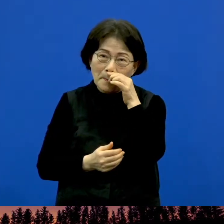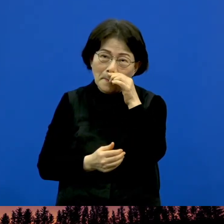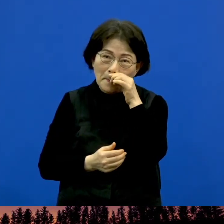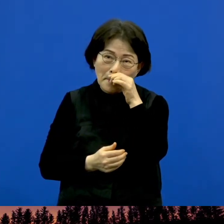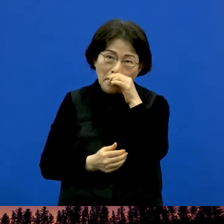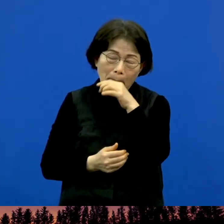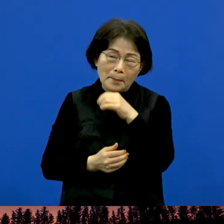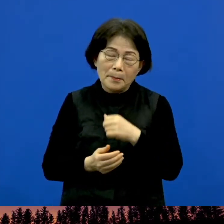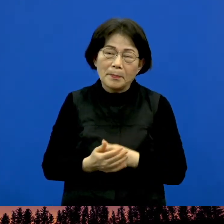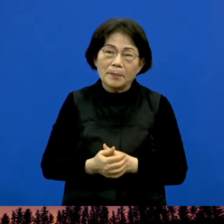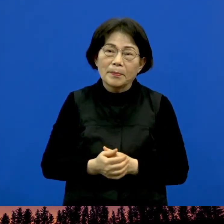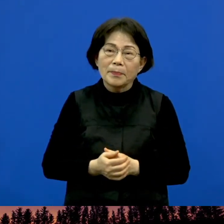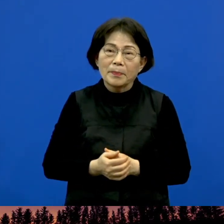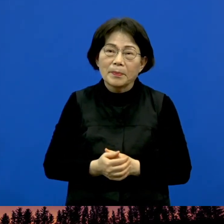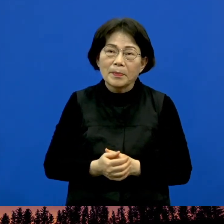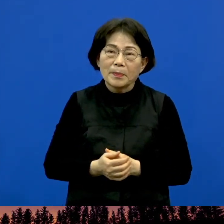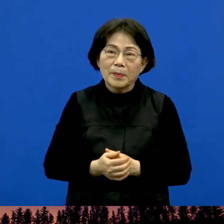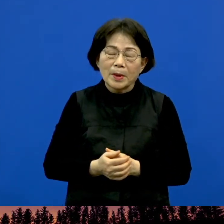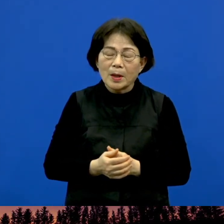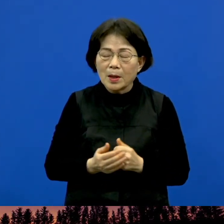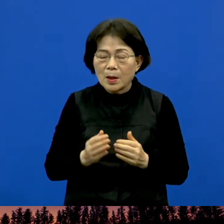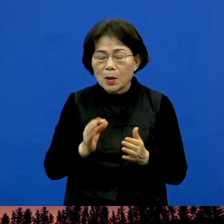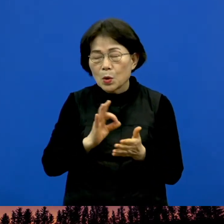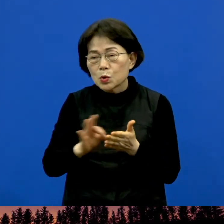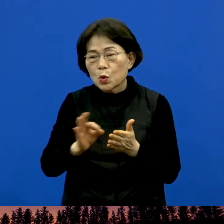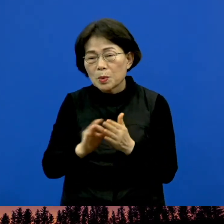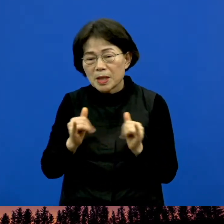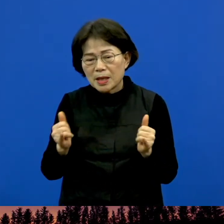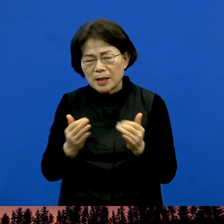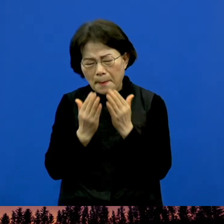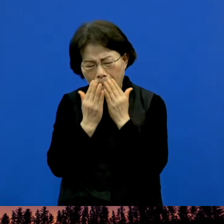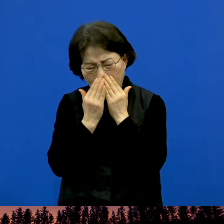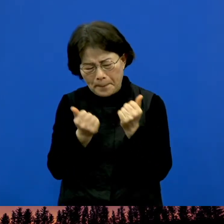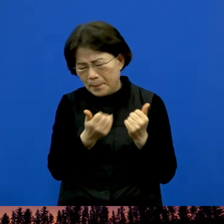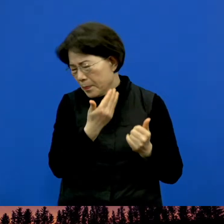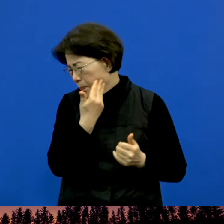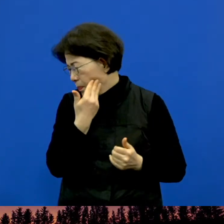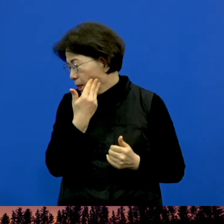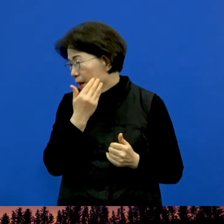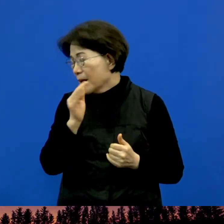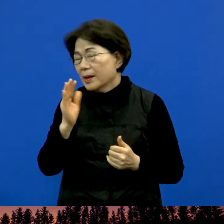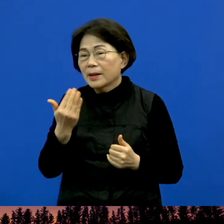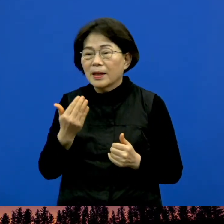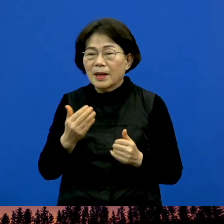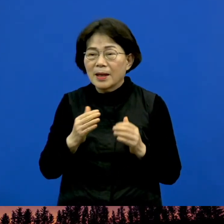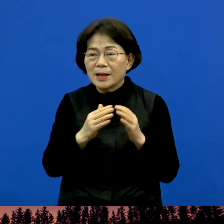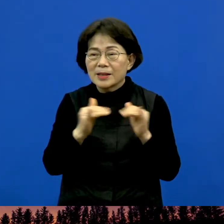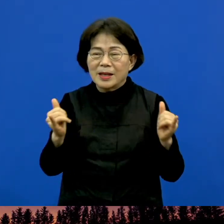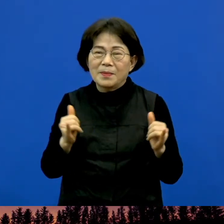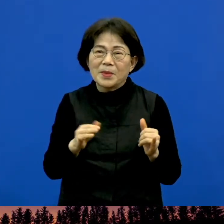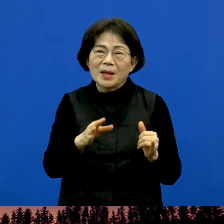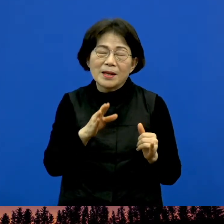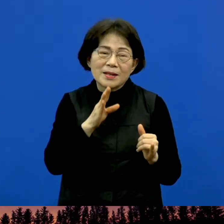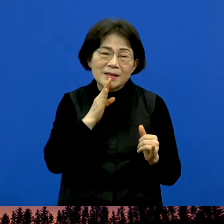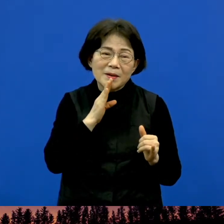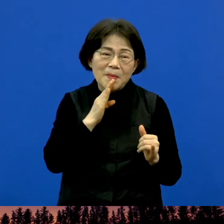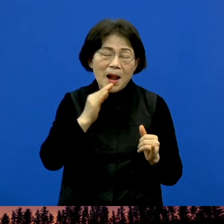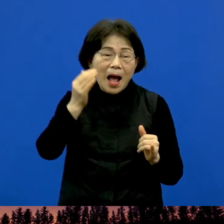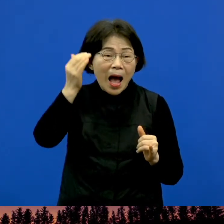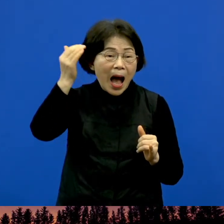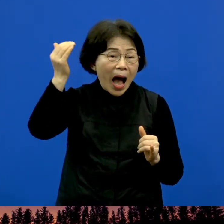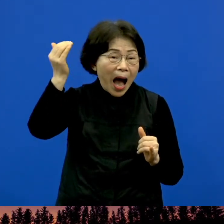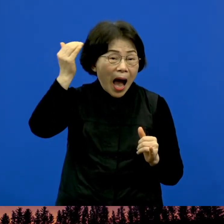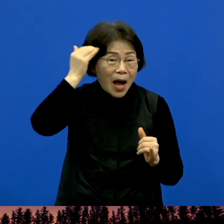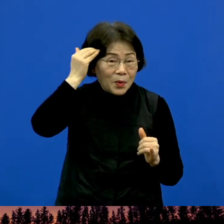끝이에 오르면 끝이는 거죠. 금방 소비자들은 고개를 돌려버려요. 뭐든지 그래요. 사람들이 얼마나 우리 한국처럼 이런